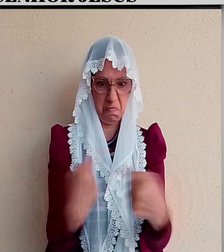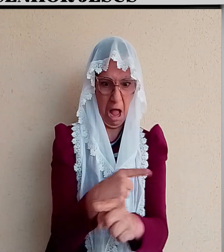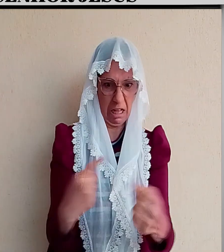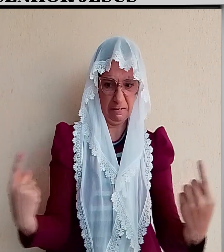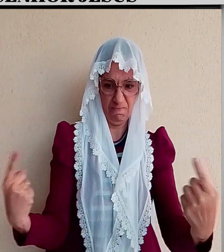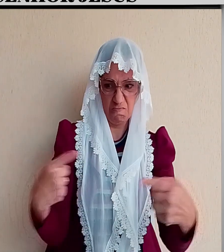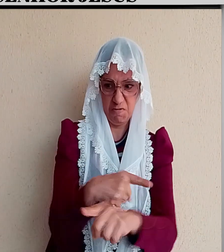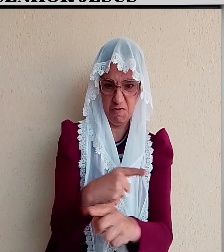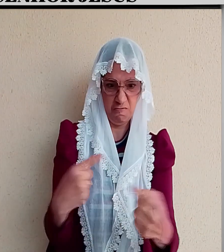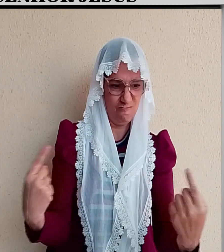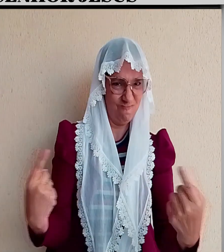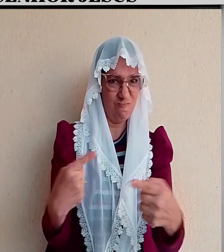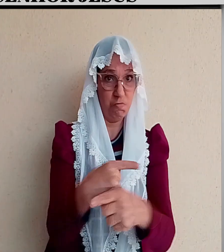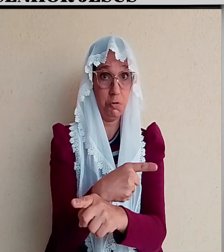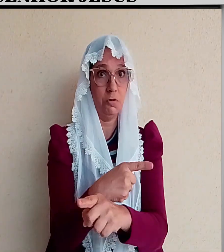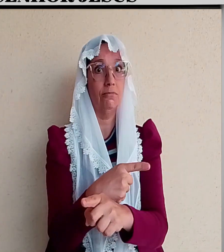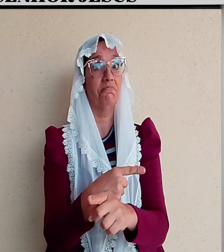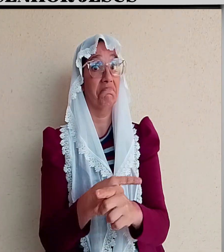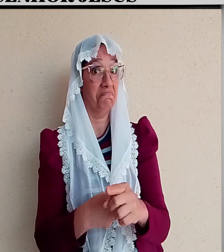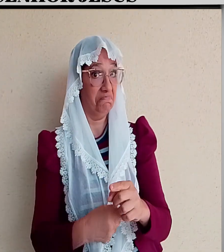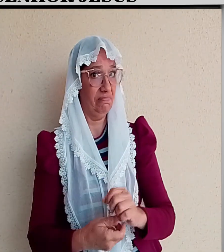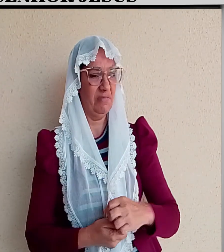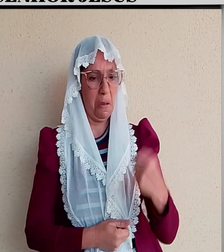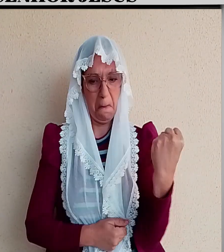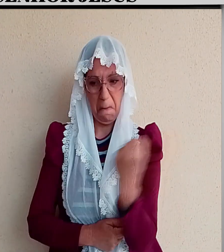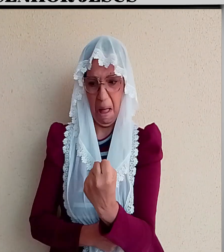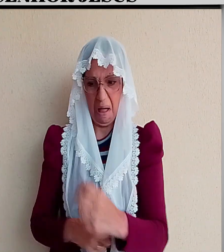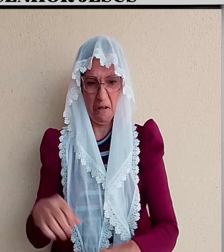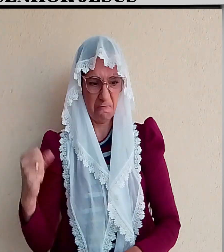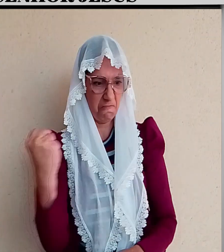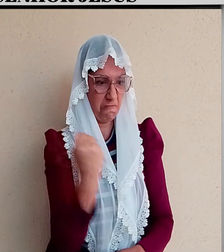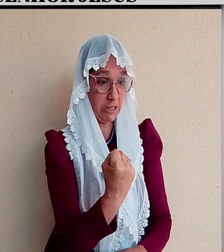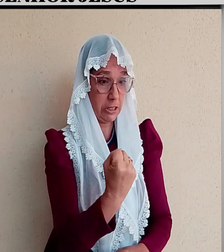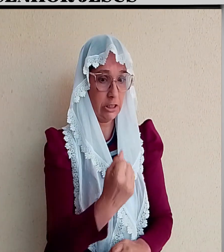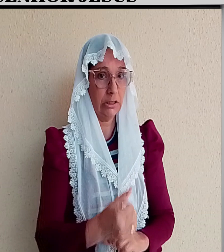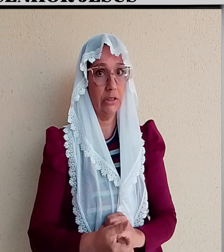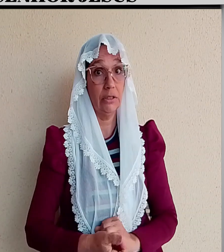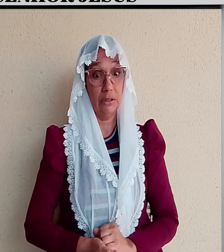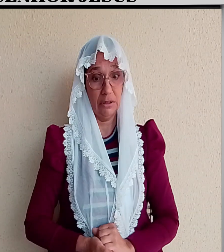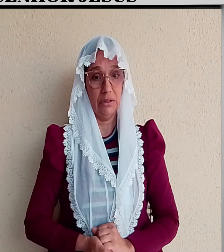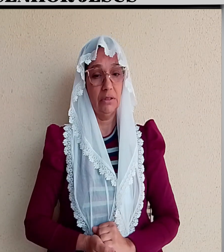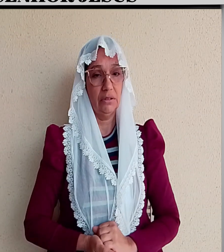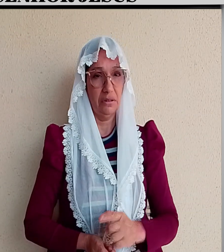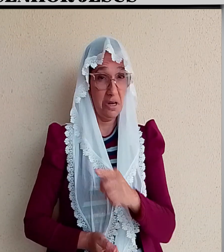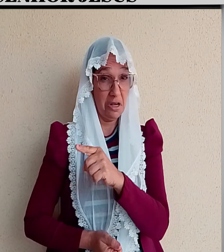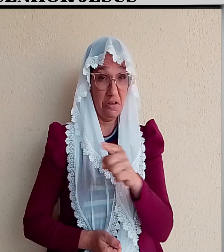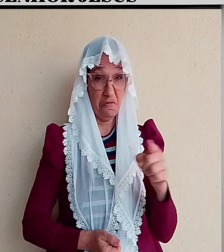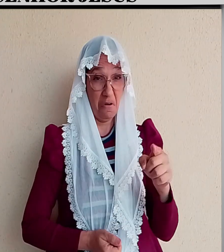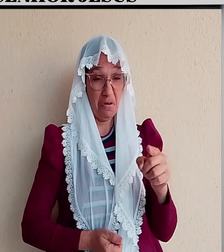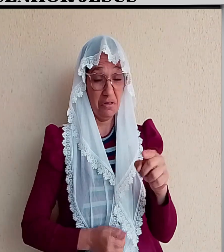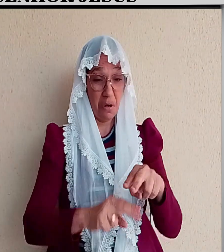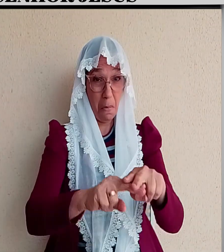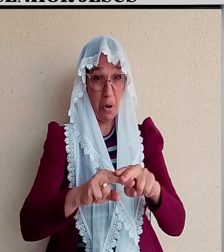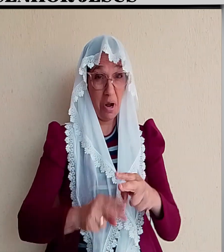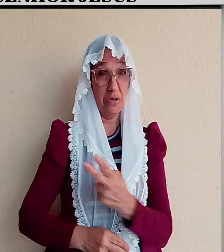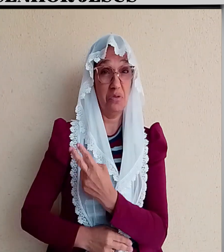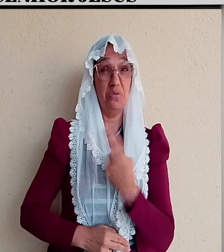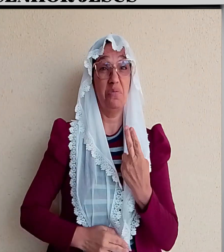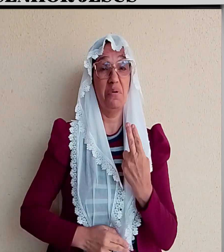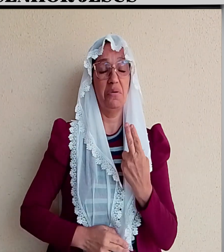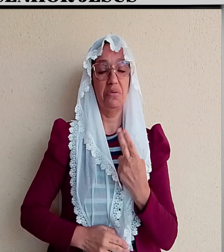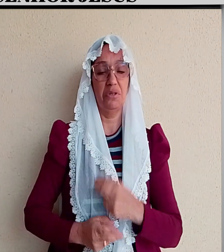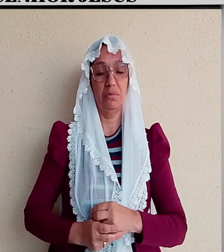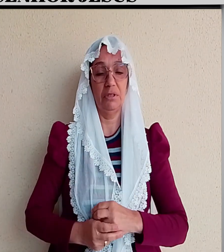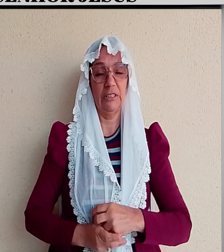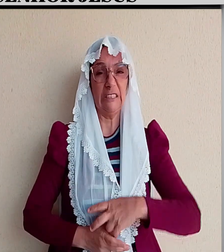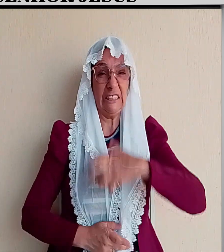se levantarão contra os pais e os matarão, e odiados de todos sereis por causa do meu nome, mas aquele que perseverar até o fim